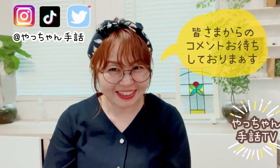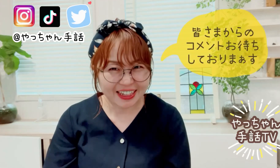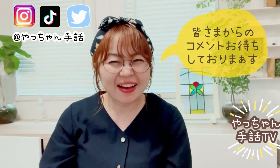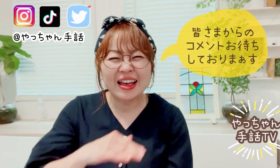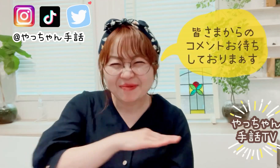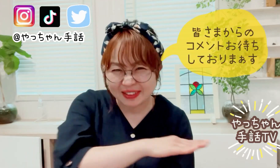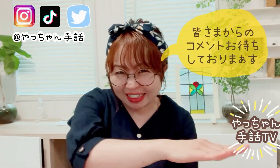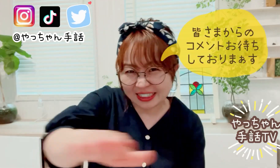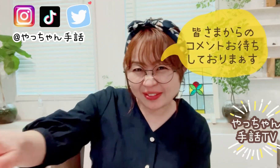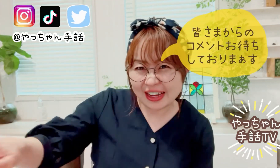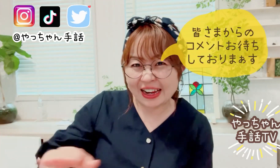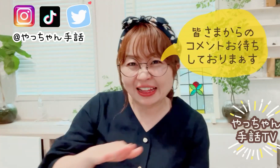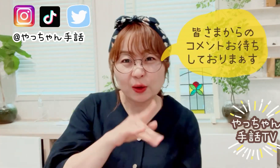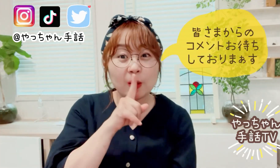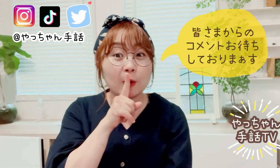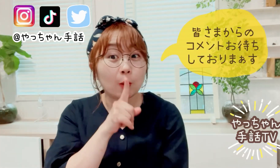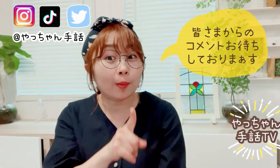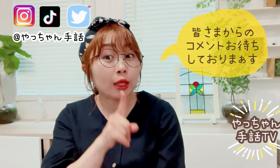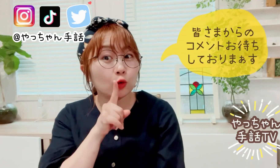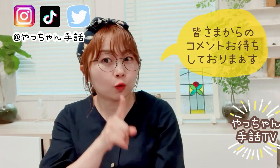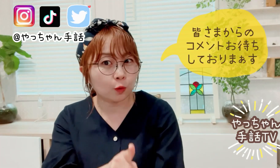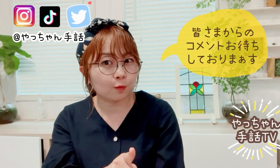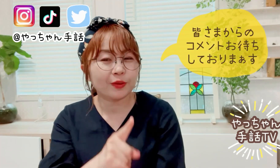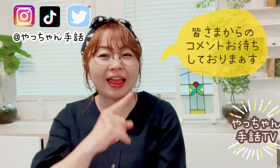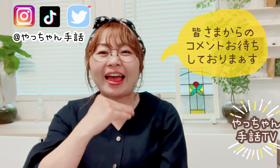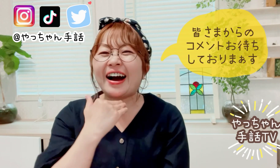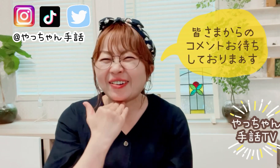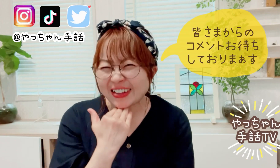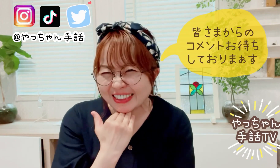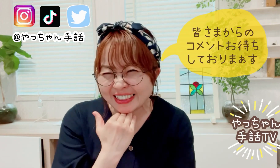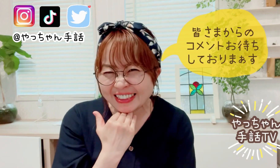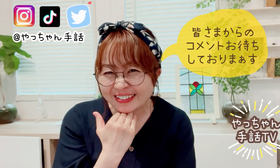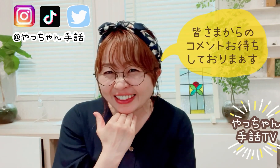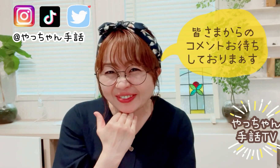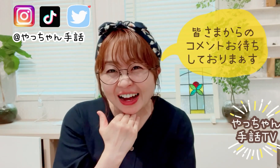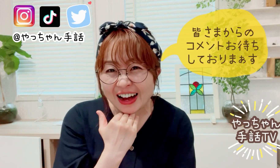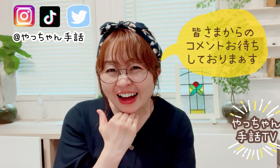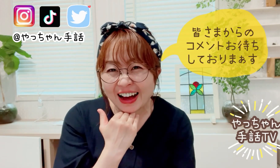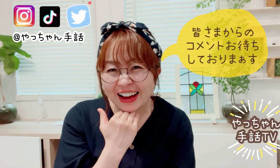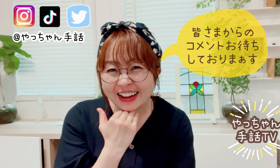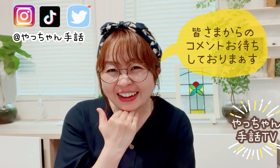それでは皆様からのコメントお待ちしております。